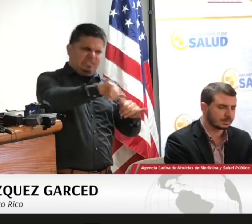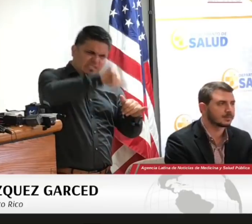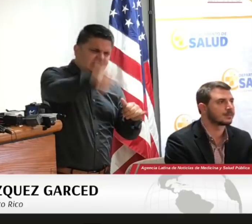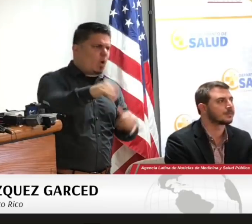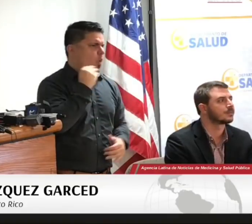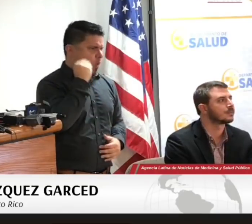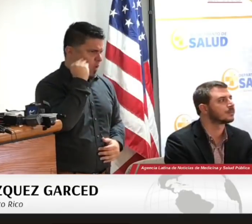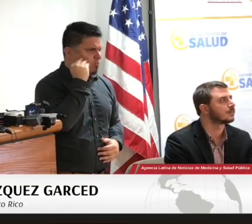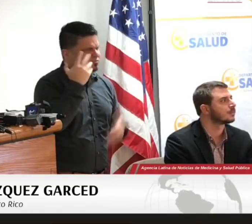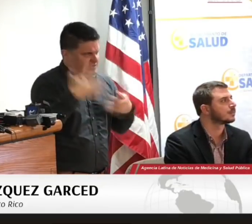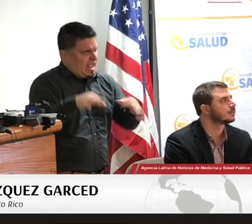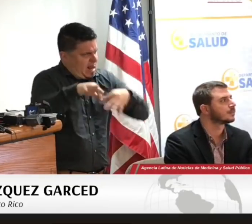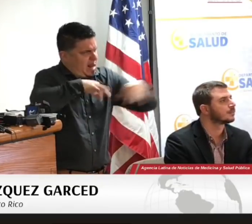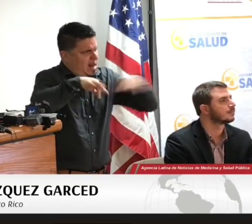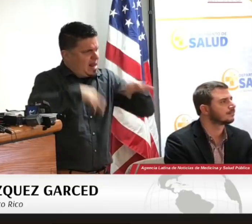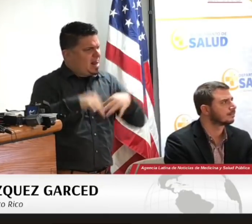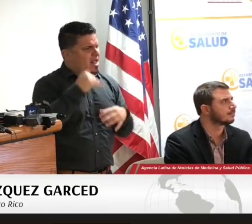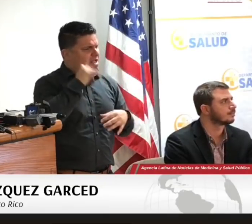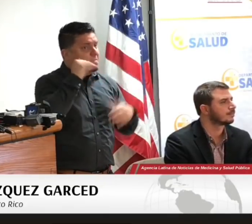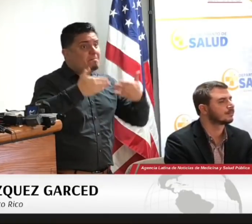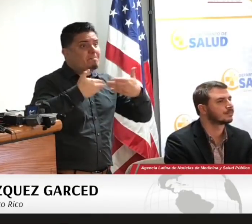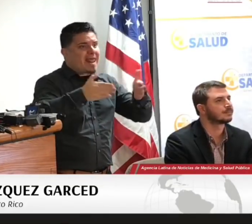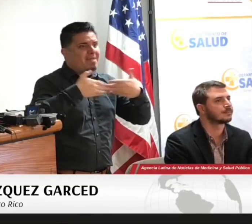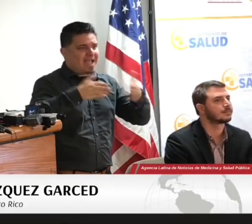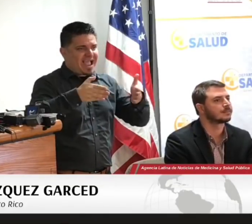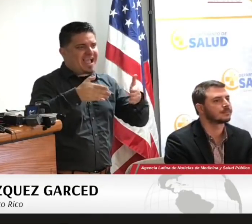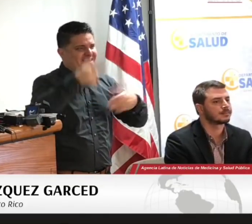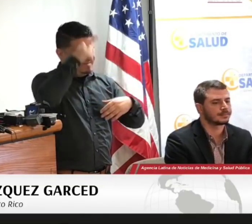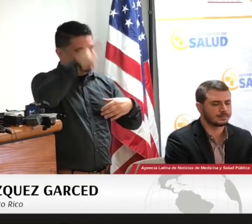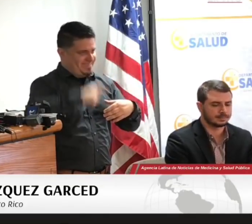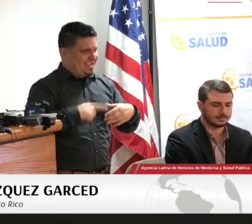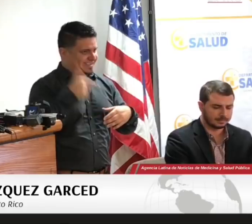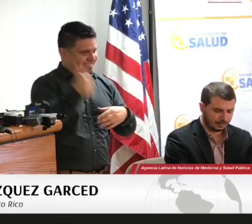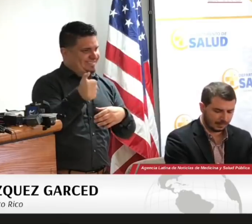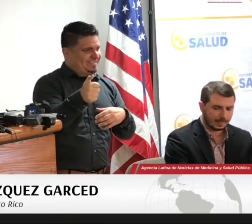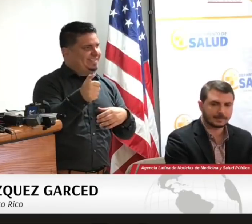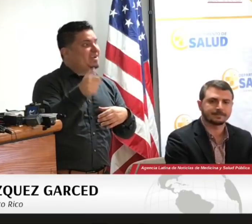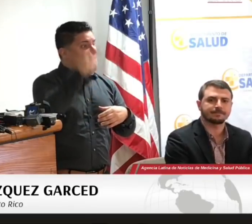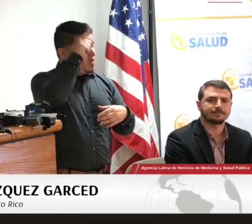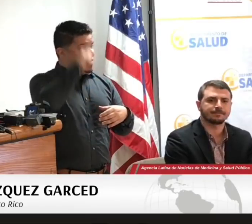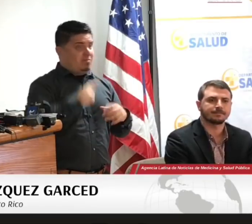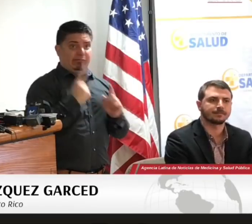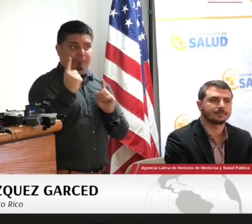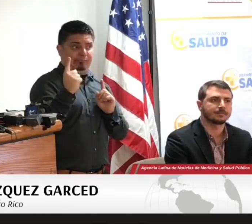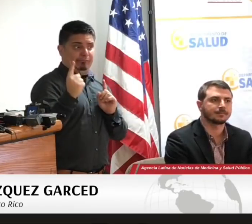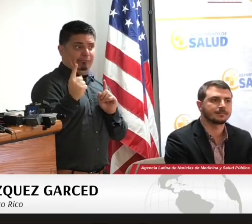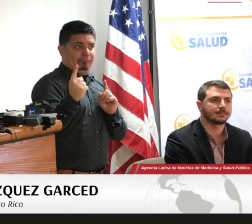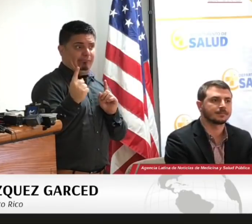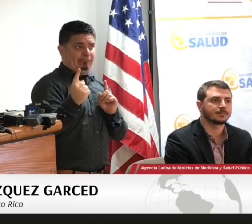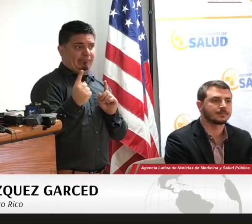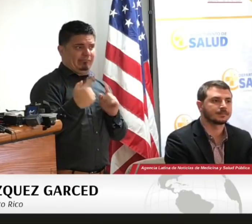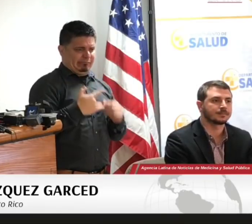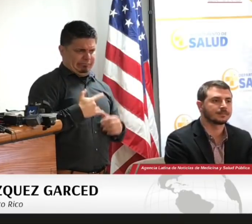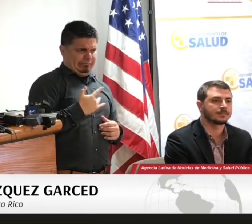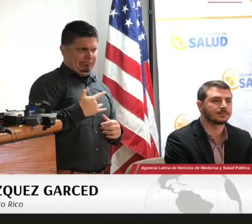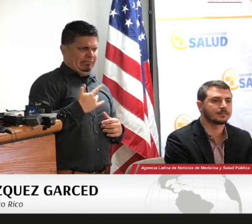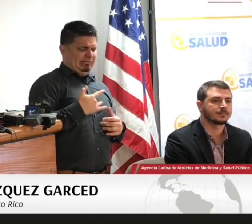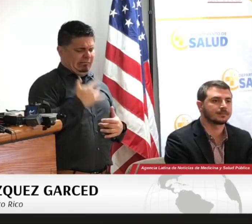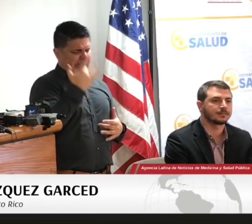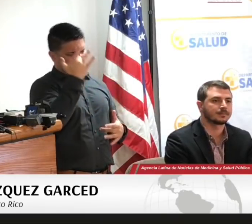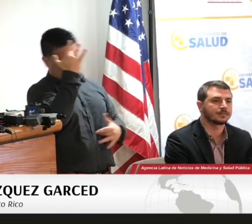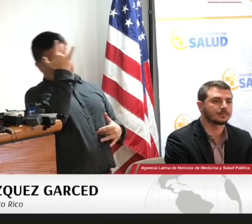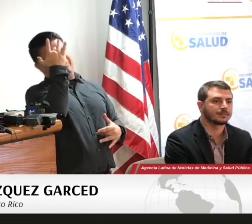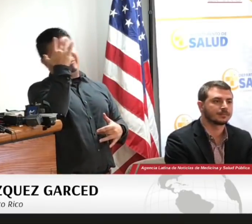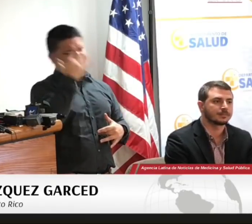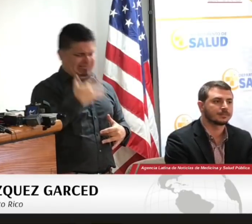del ciudadano panameño, aquellas personas que de alguna manera se sientan afectadas de salud, independientemente no